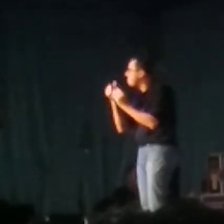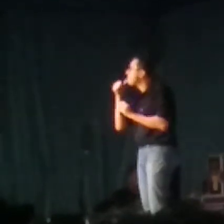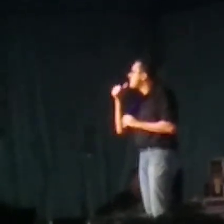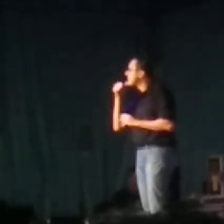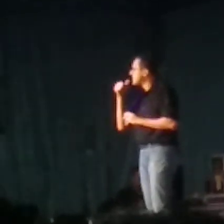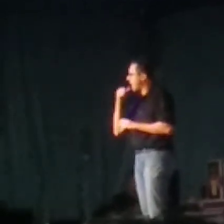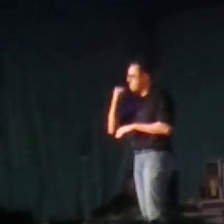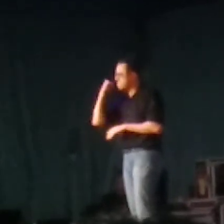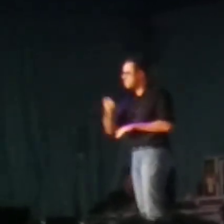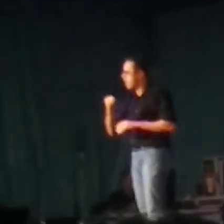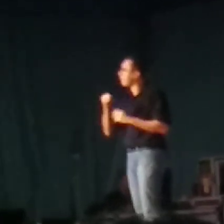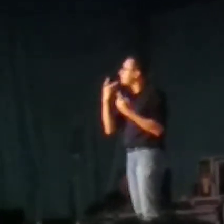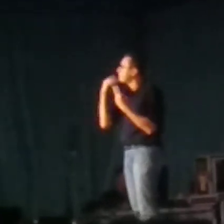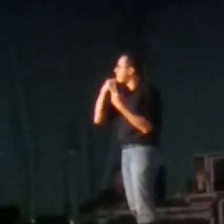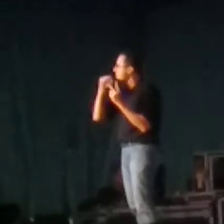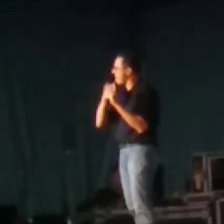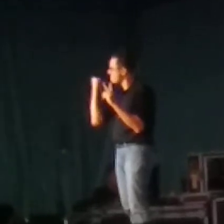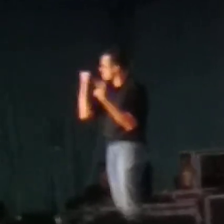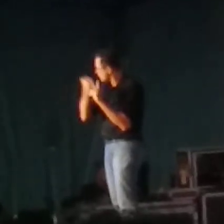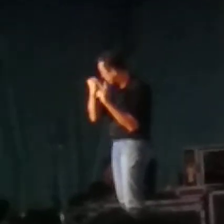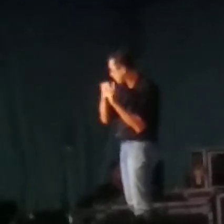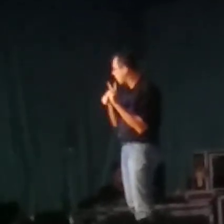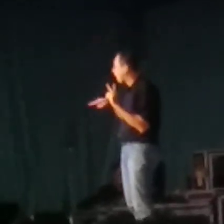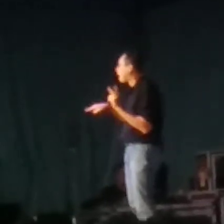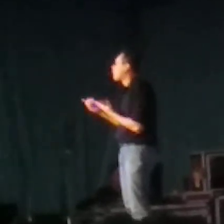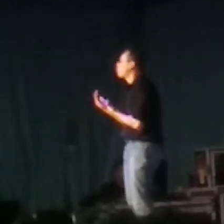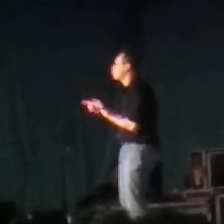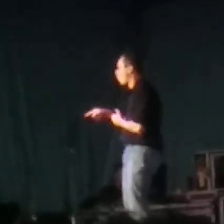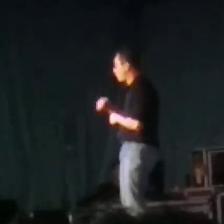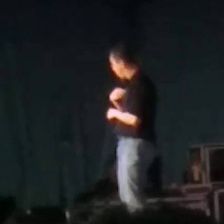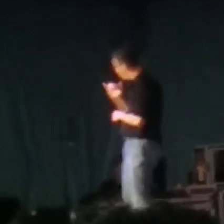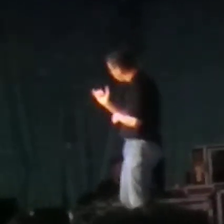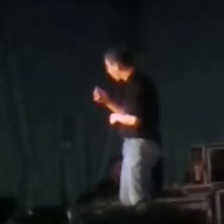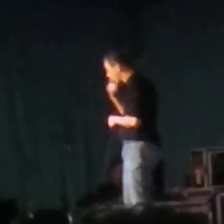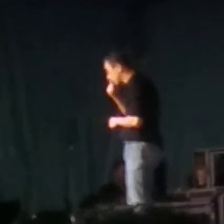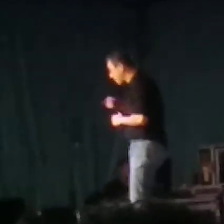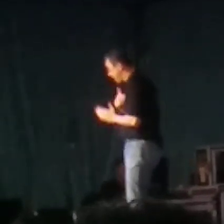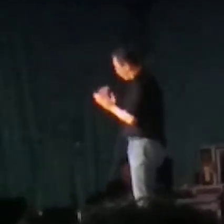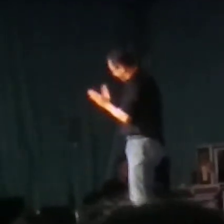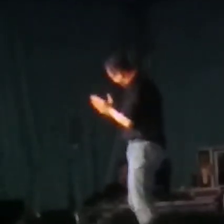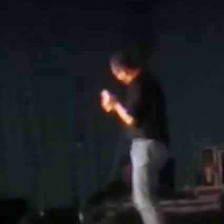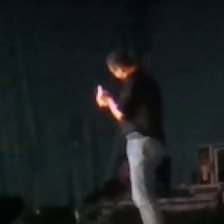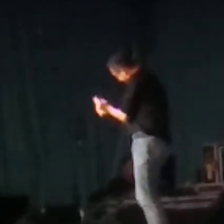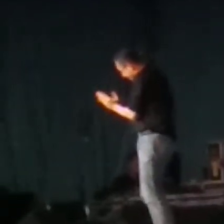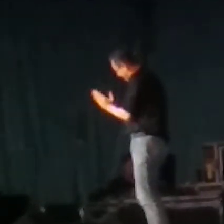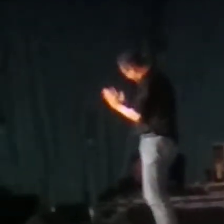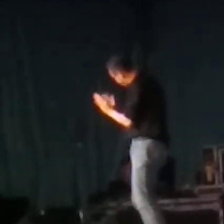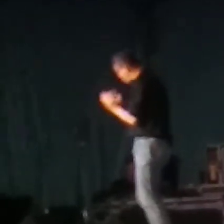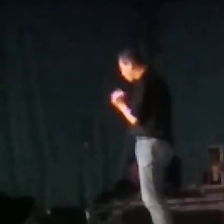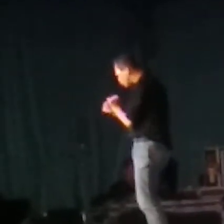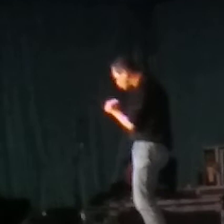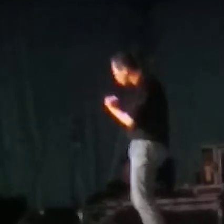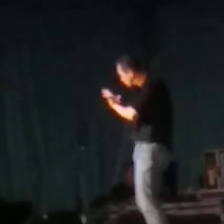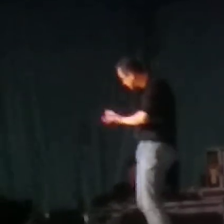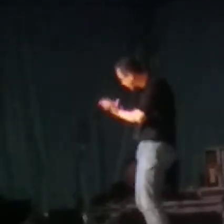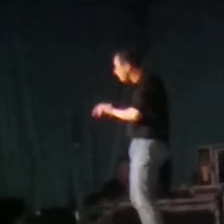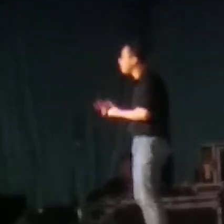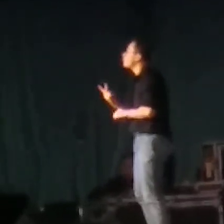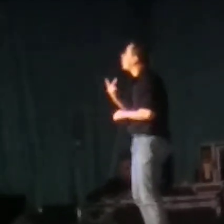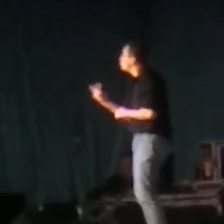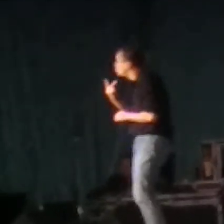meu leitor, já tinha lido o livro. Só que eu fui contar para ele, para a gente poder começar. Quando a gente